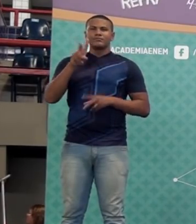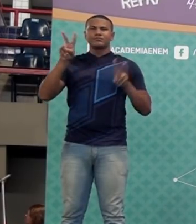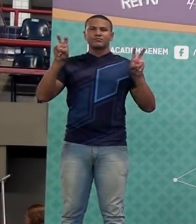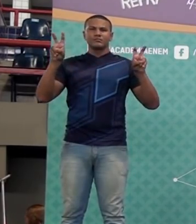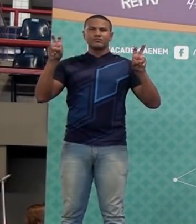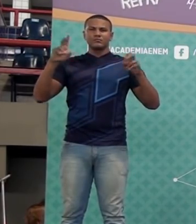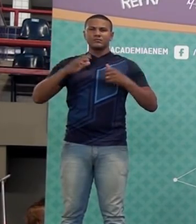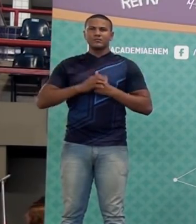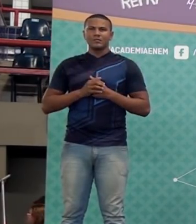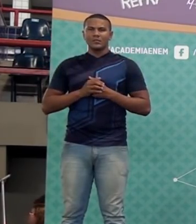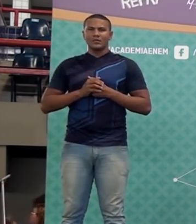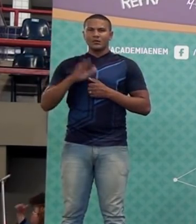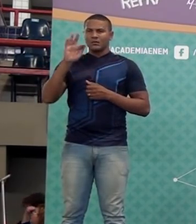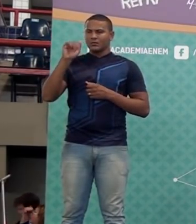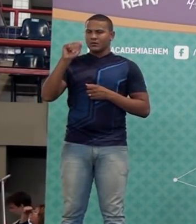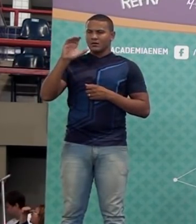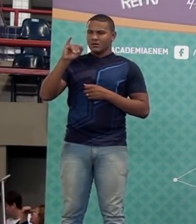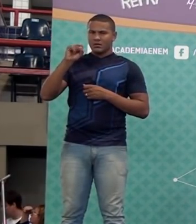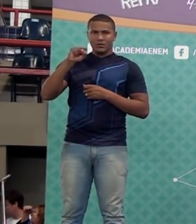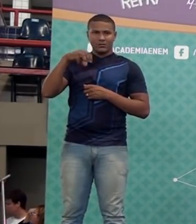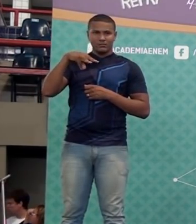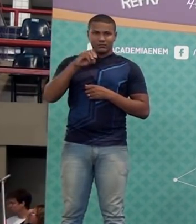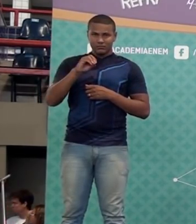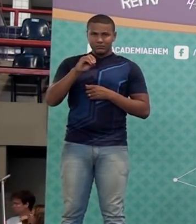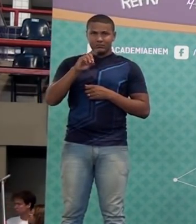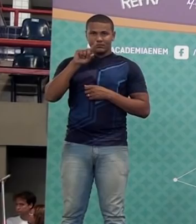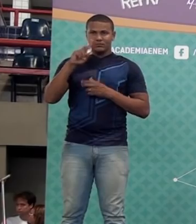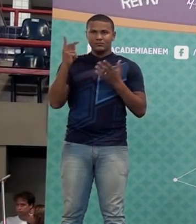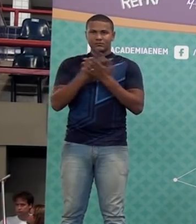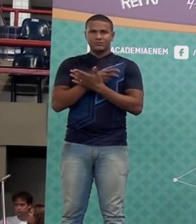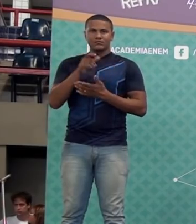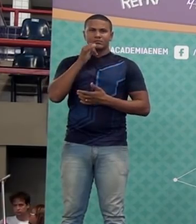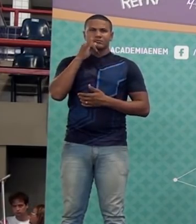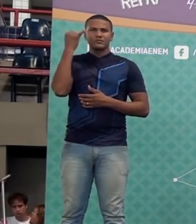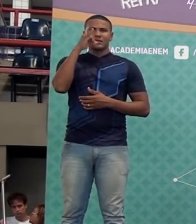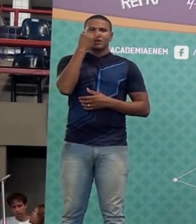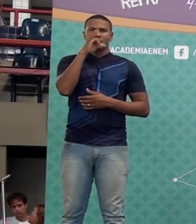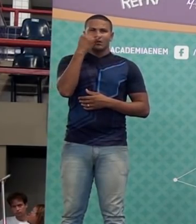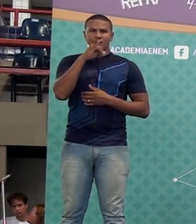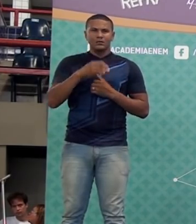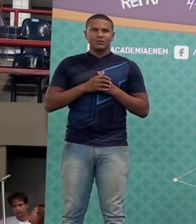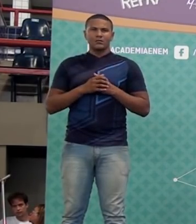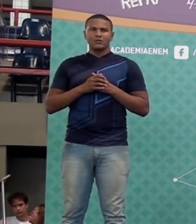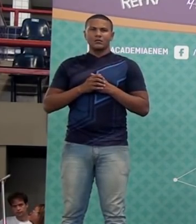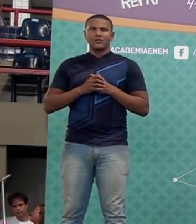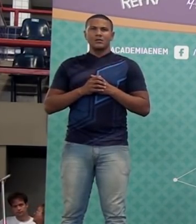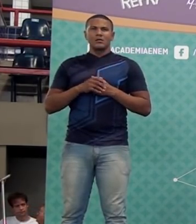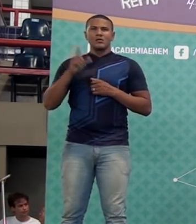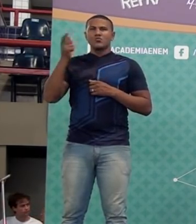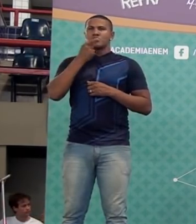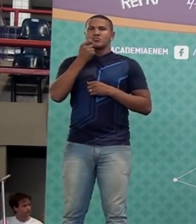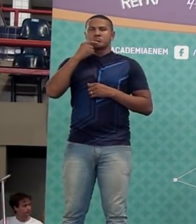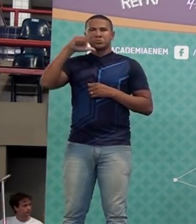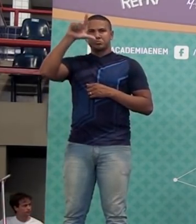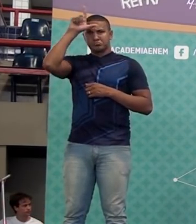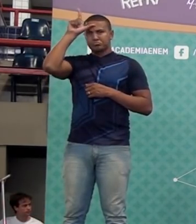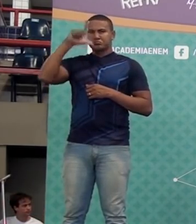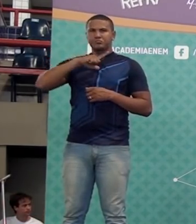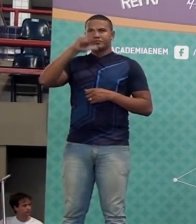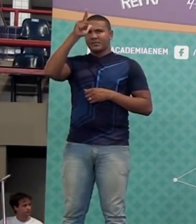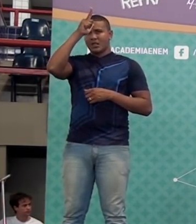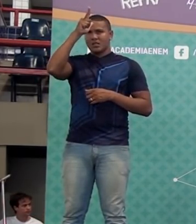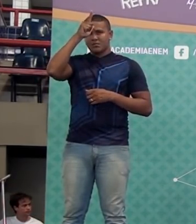entre guerras, a Itália em 1922 com Mussolini, me ajuda? Itália em 22 com Mussolini, a Alemanha